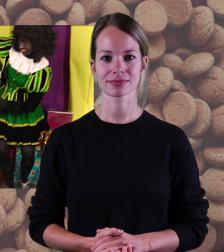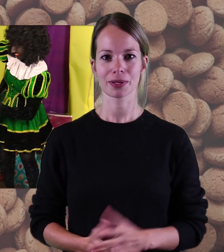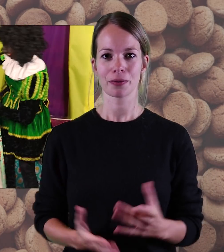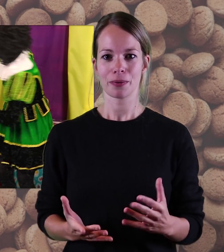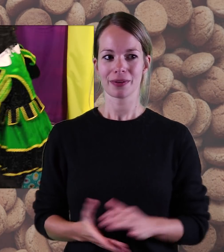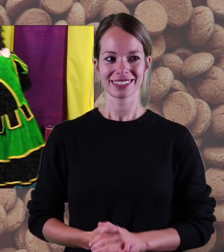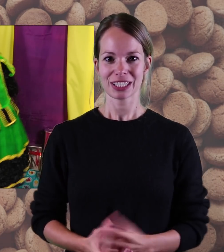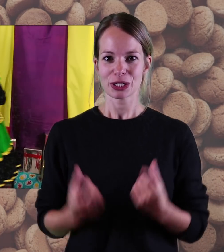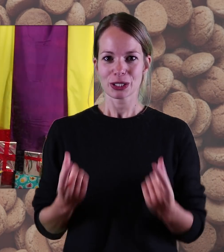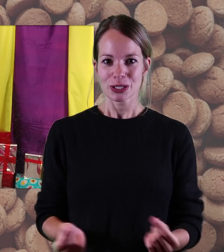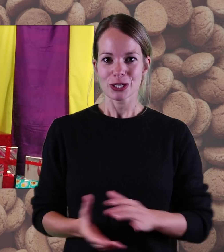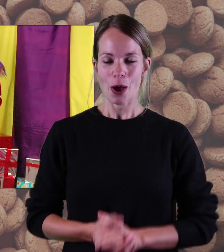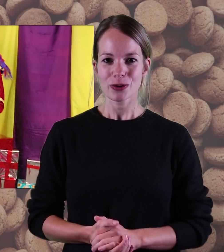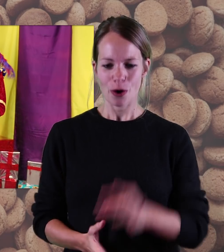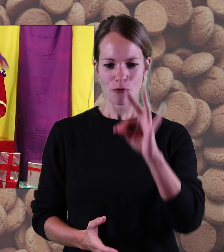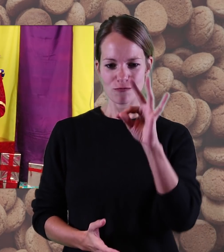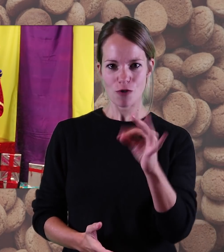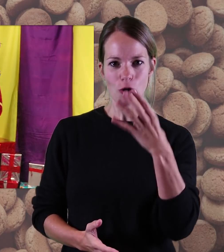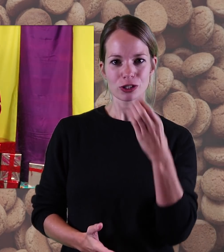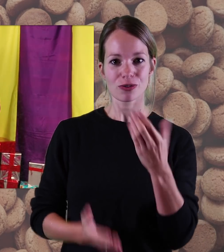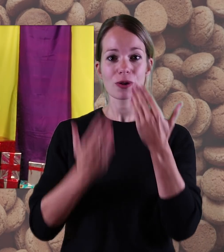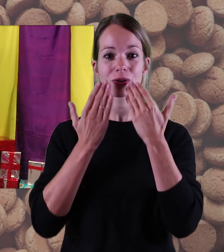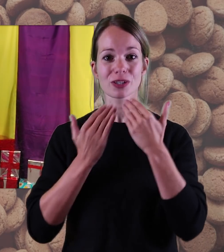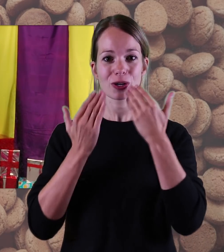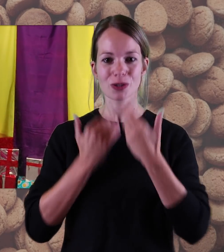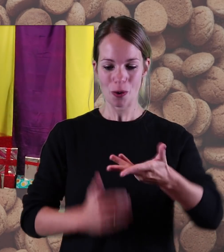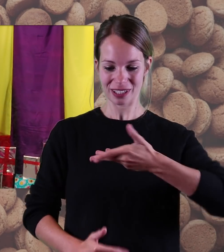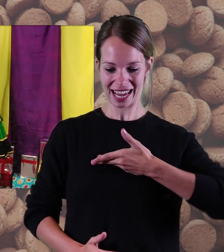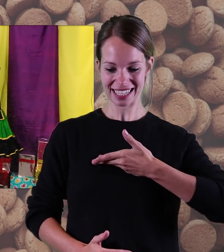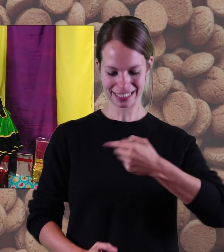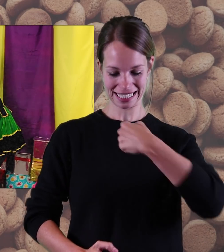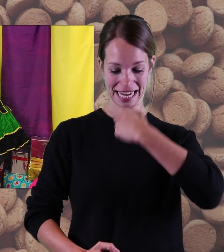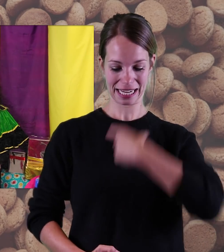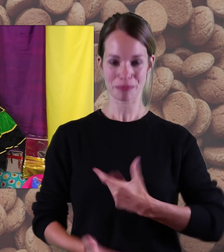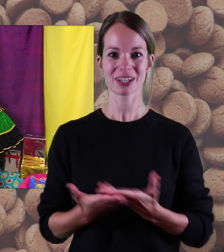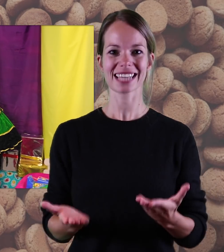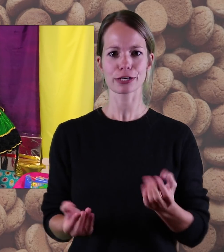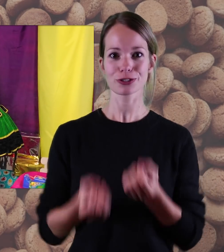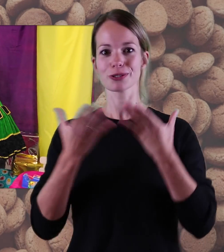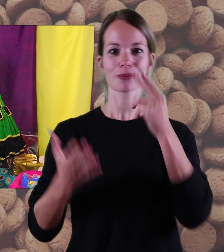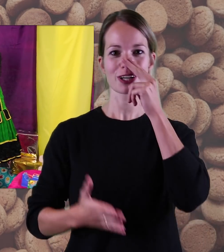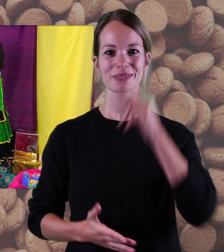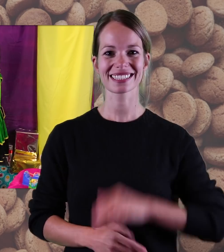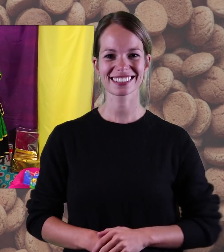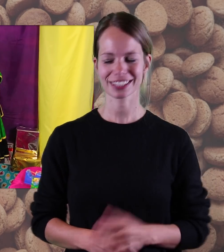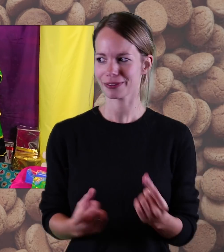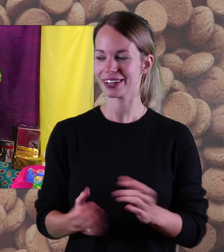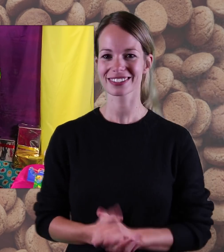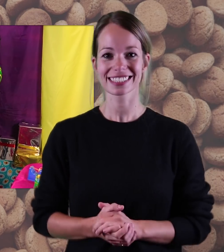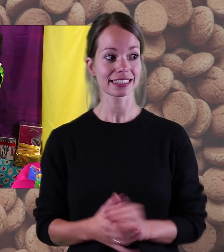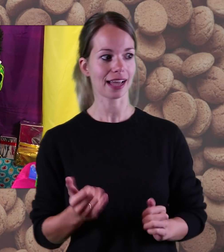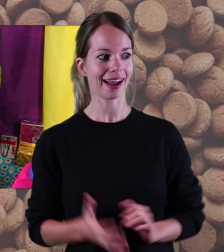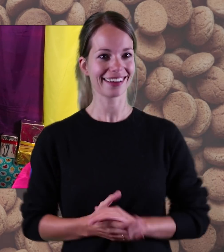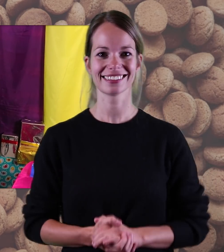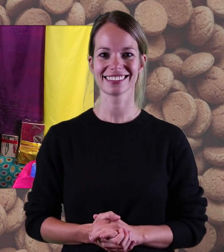Leuk hè, sorry Piet, voor onze Pietje van Sinterklaas wil. Ja, echt hè? Wel. En dat ik er dan mag zijn dit jaar als surprise Piet. Hè? Ja.